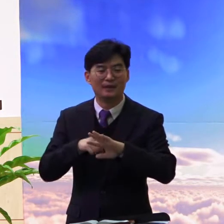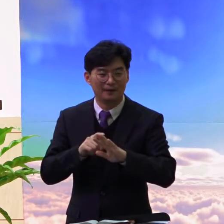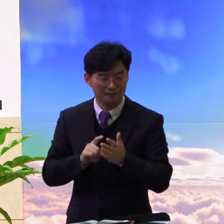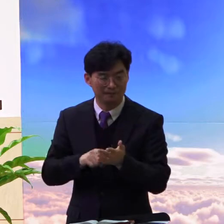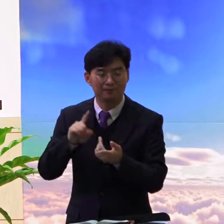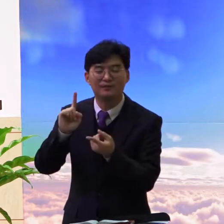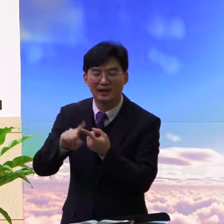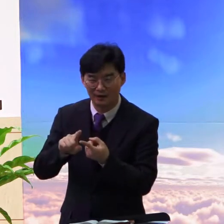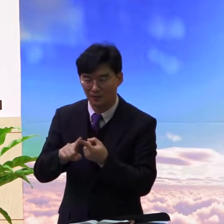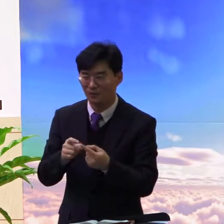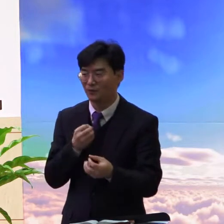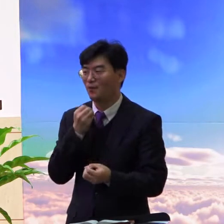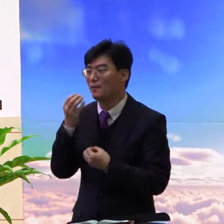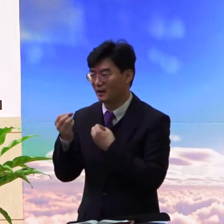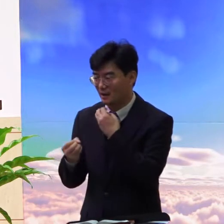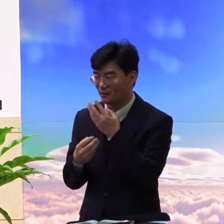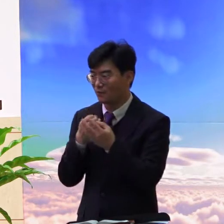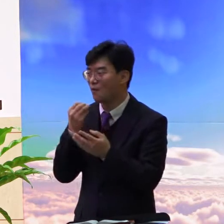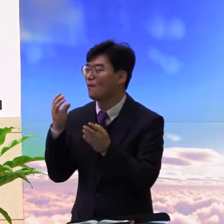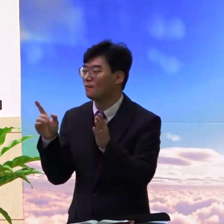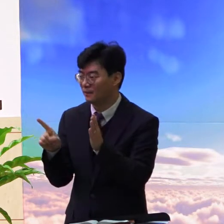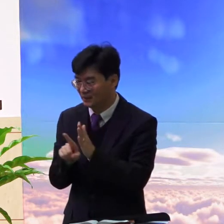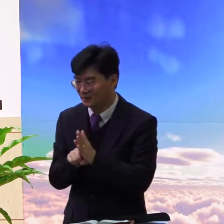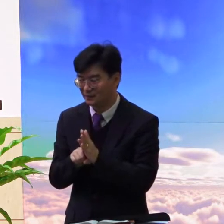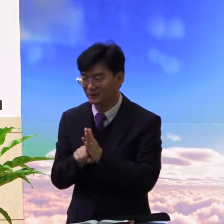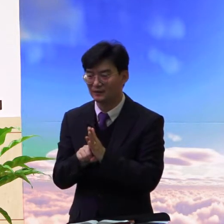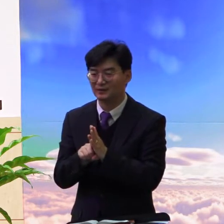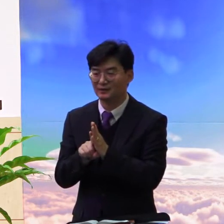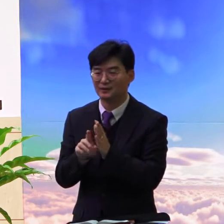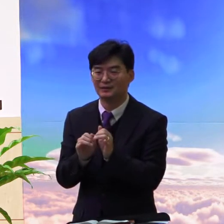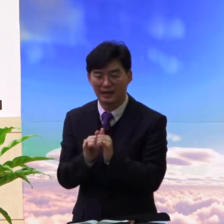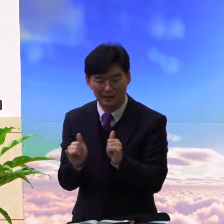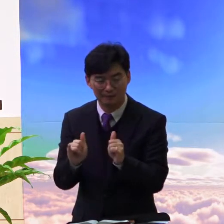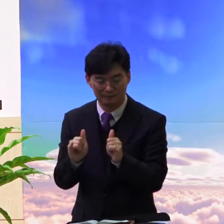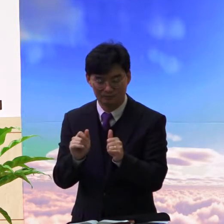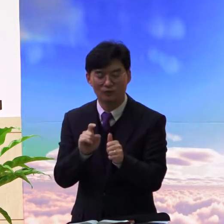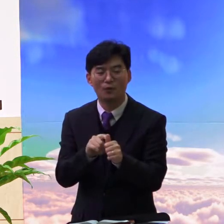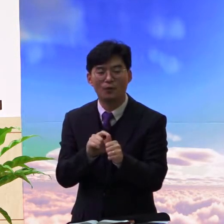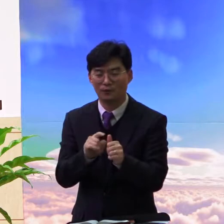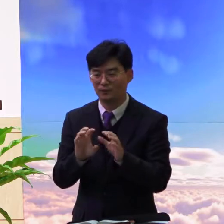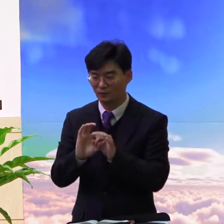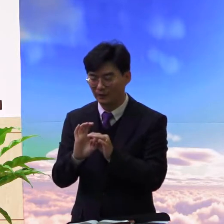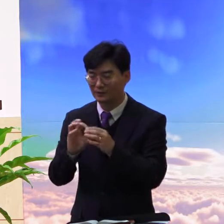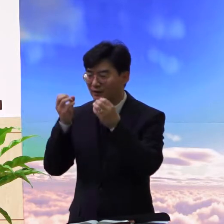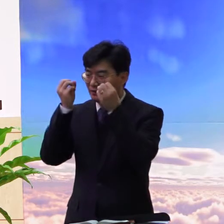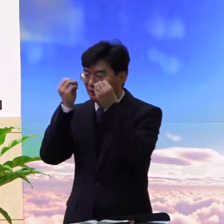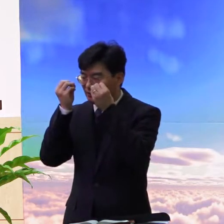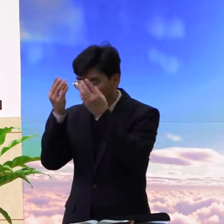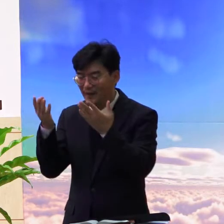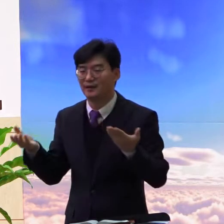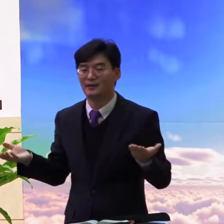나아온, 주님을 그렇게 신뢰하고 주님을 의지하는 그 사람을 통해서 새 일을 행하십니다.